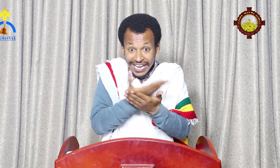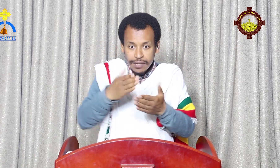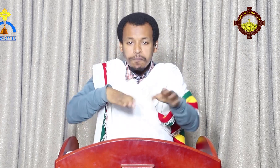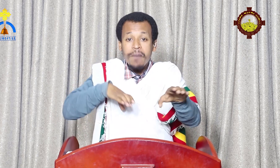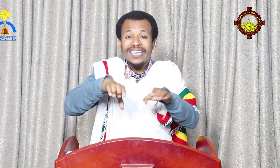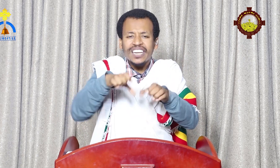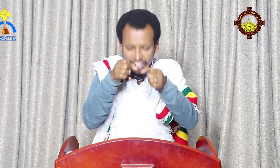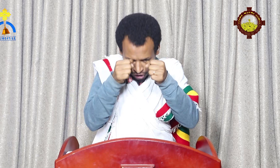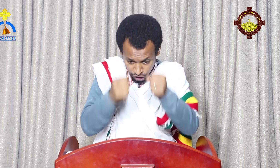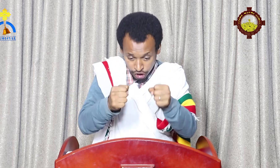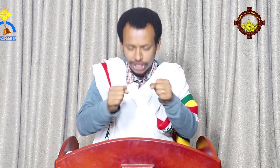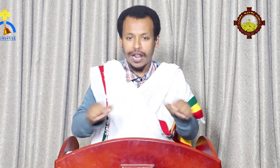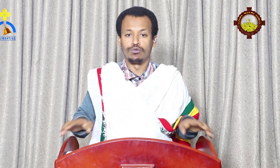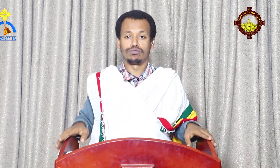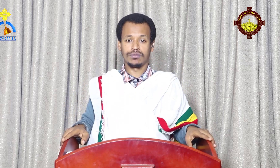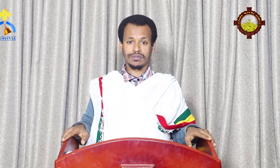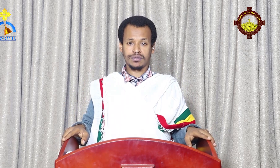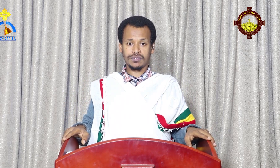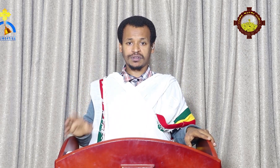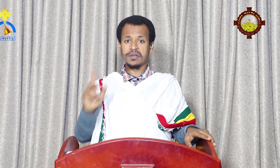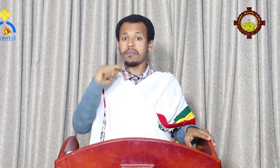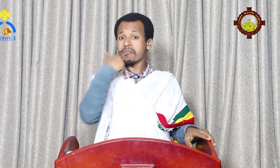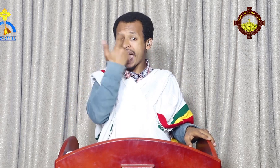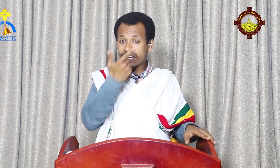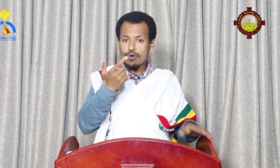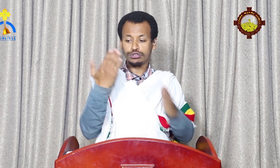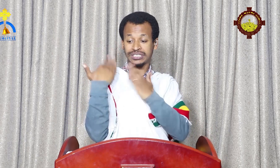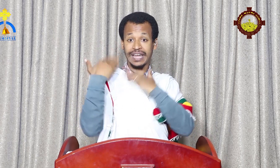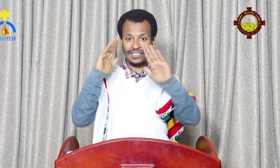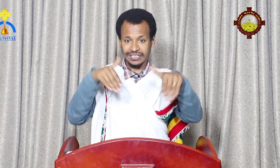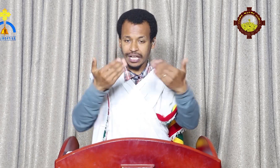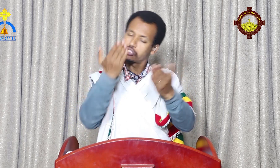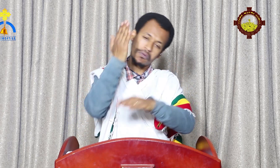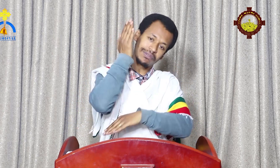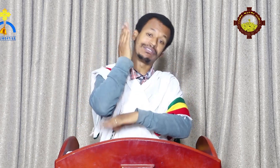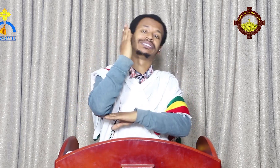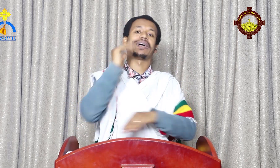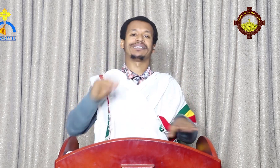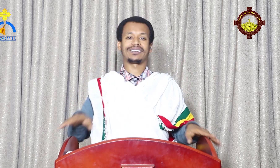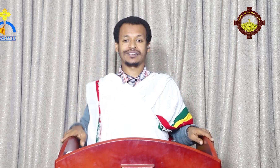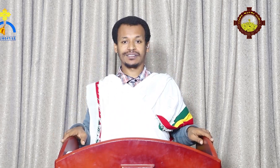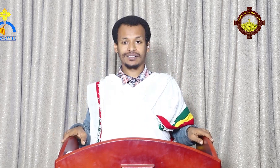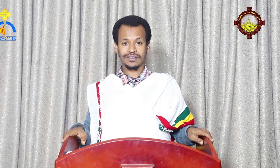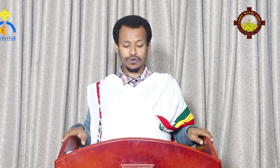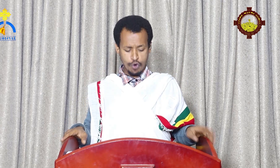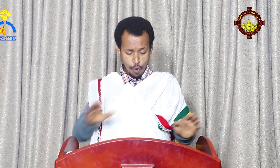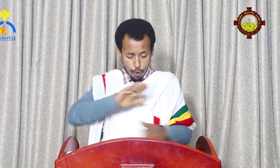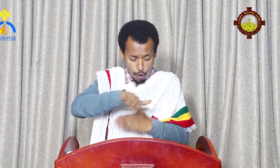ነገር ማድረግ ይችላል። ማን ነው ስልጣን የሰጣቸው? እግዚአብሔር።